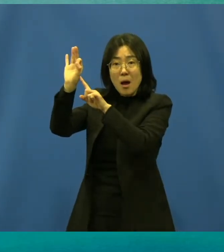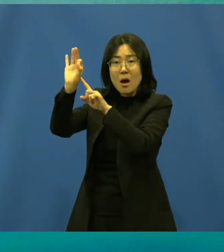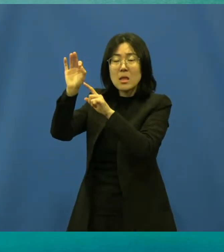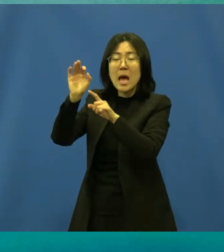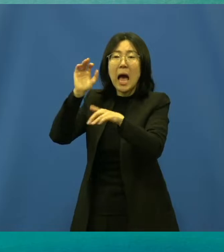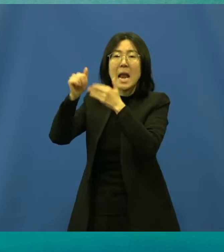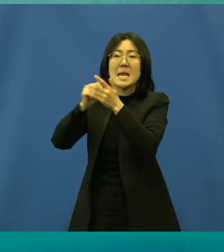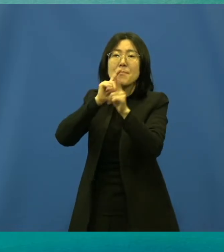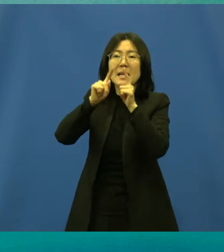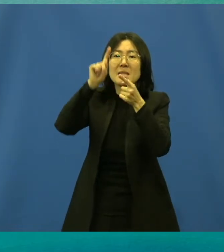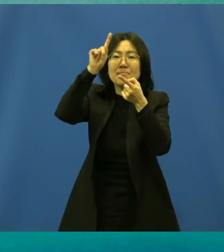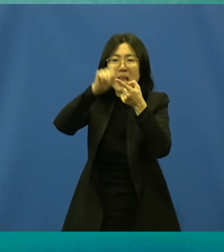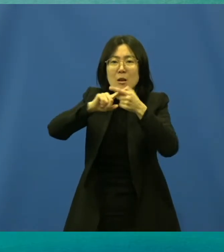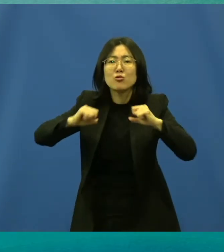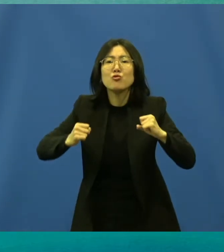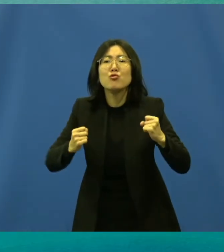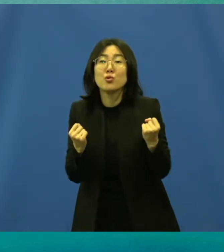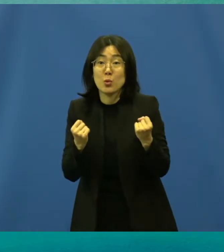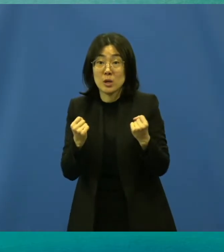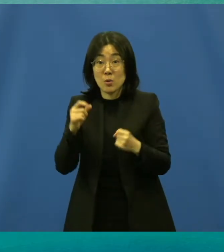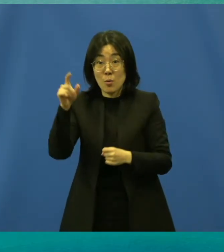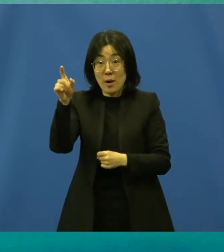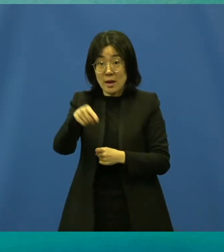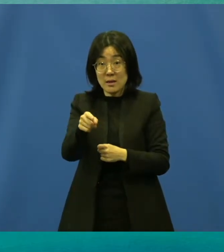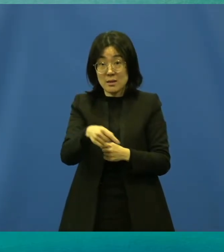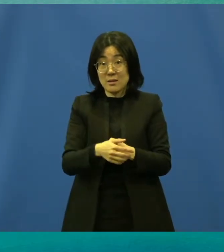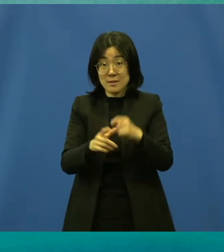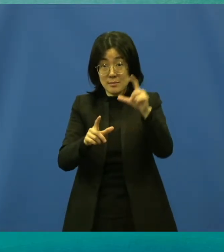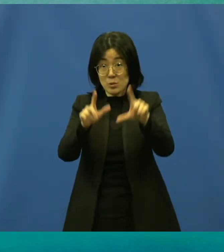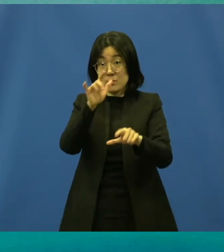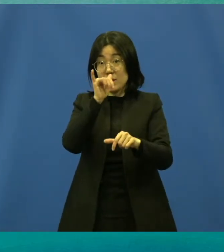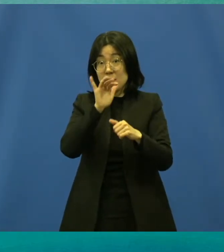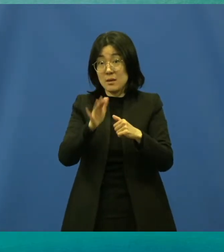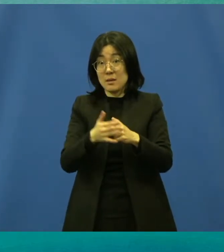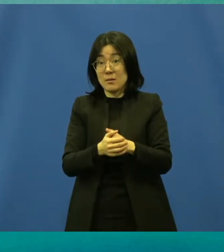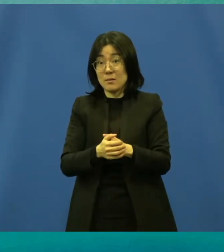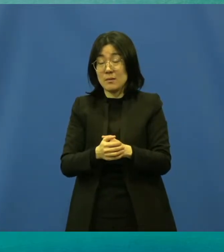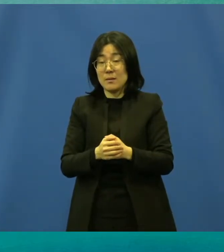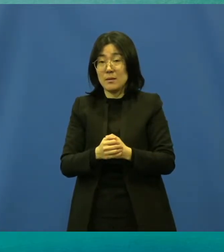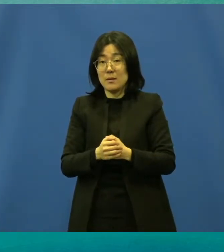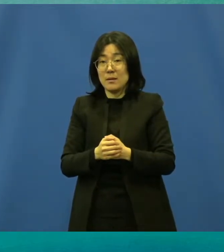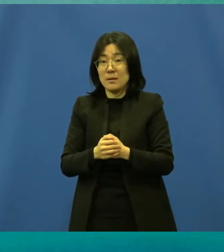언제나 여러분, 하나님에 대한 무지가 문제를 키웁니다.